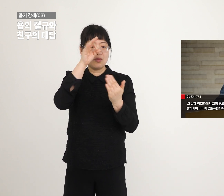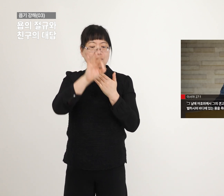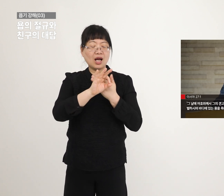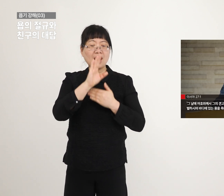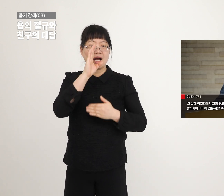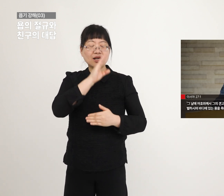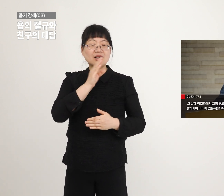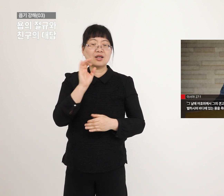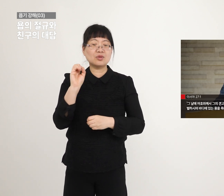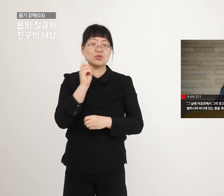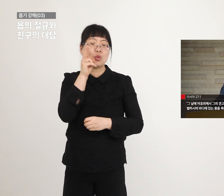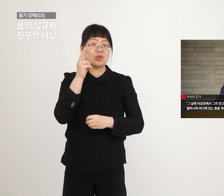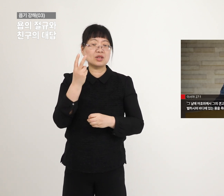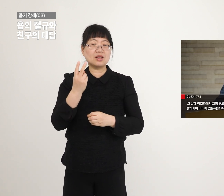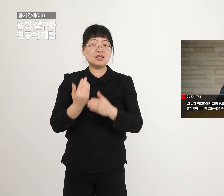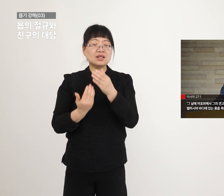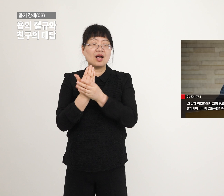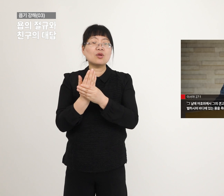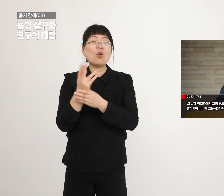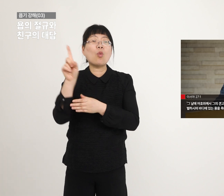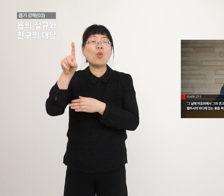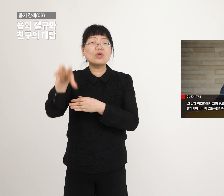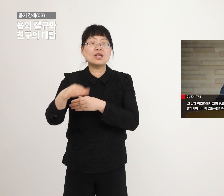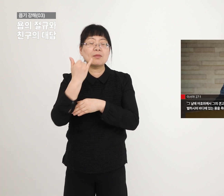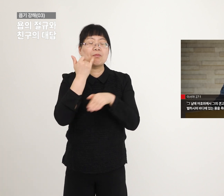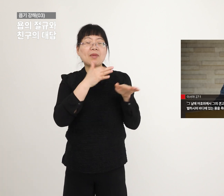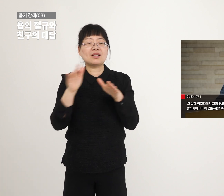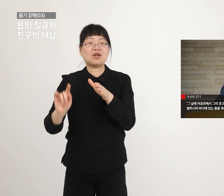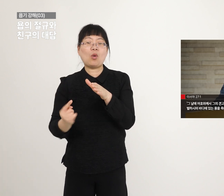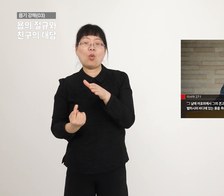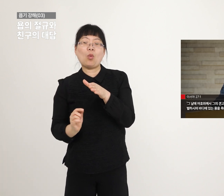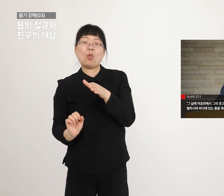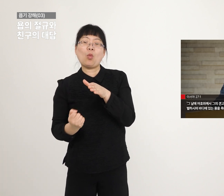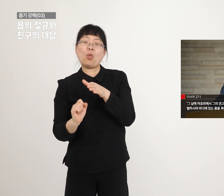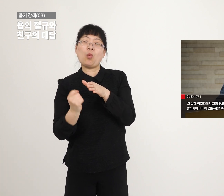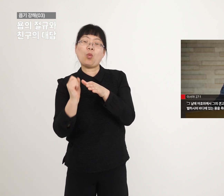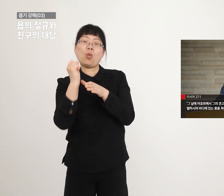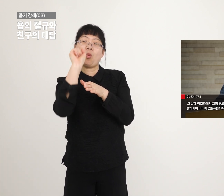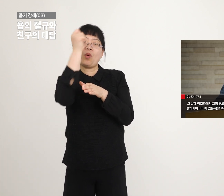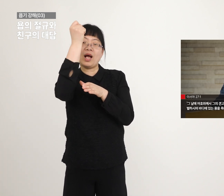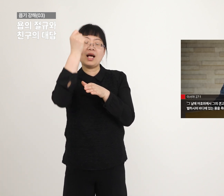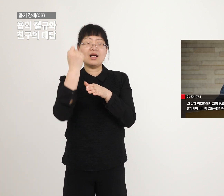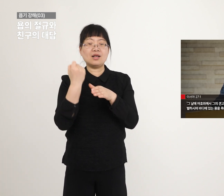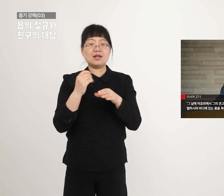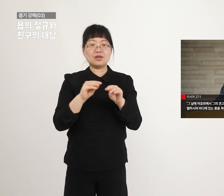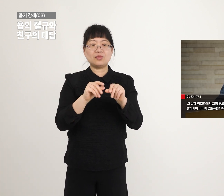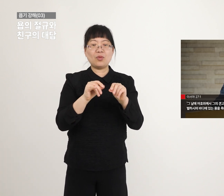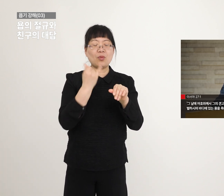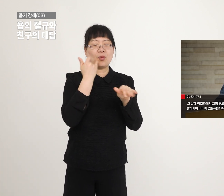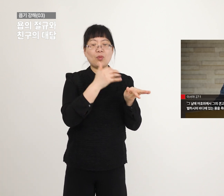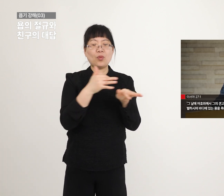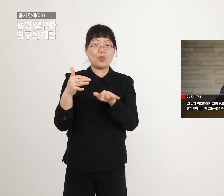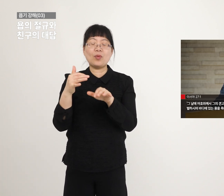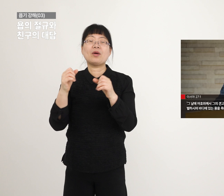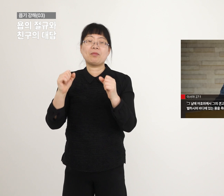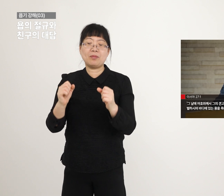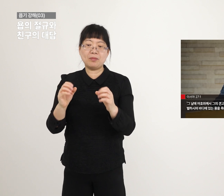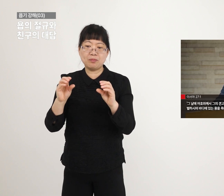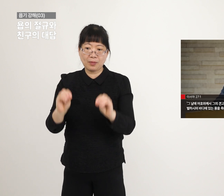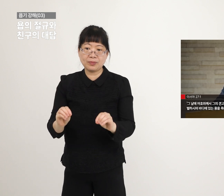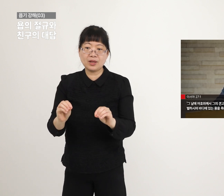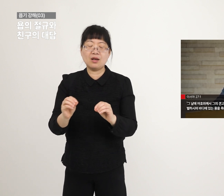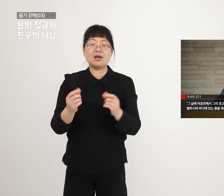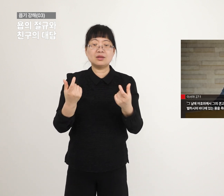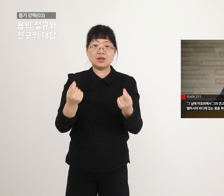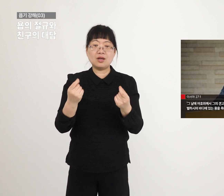용이 어디서 일어섭니까? 바다에서 올라와요. 그리고 해변가에 쓰죠. 그와 같이